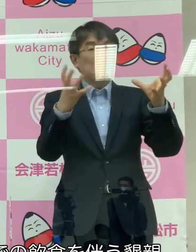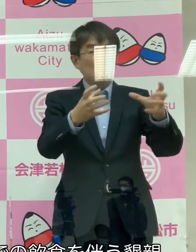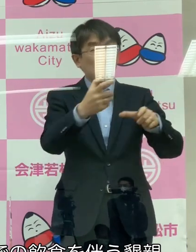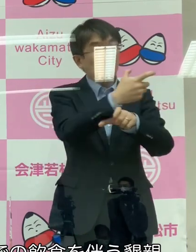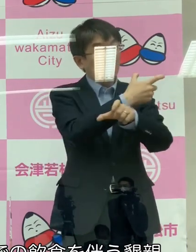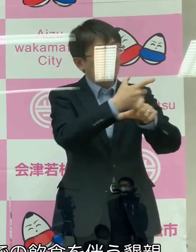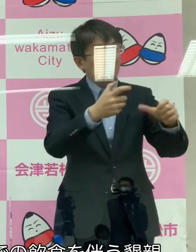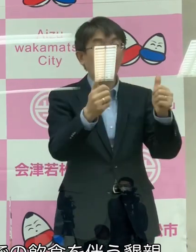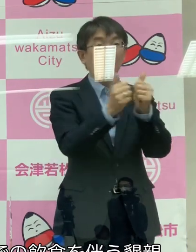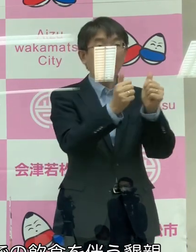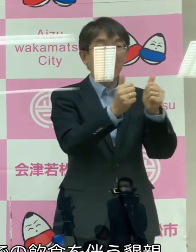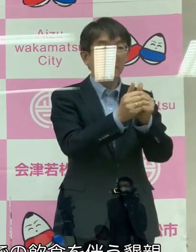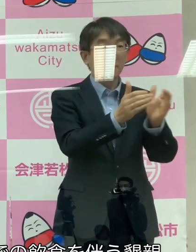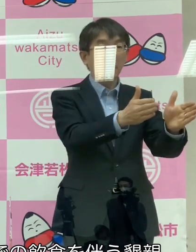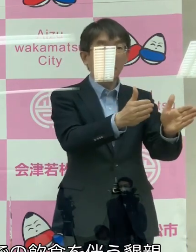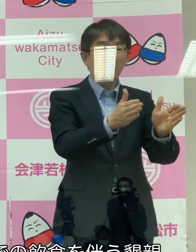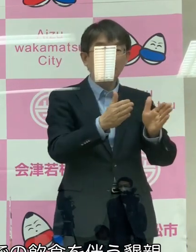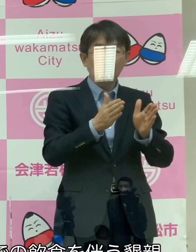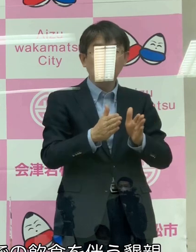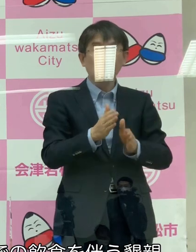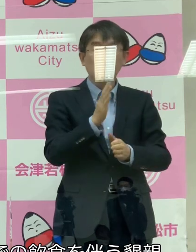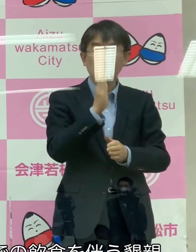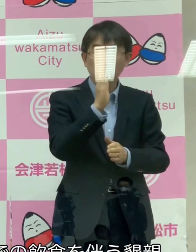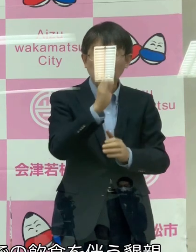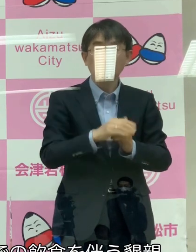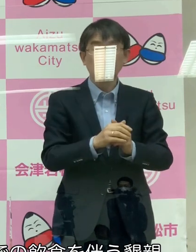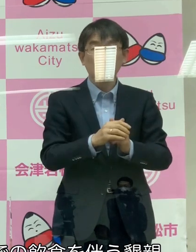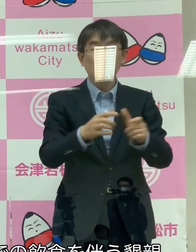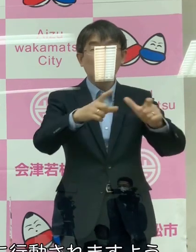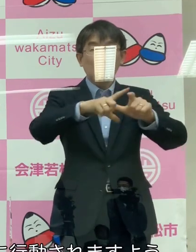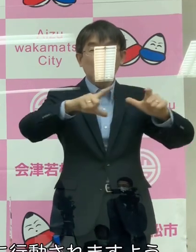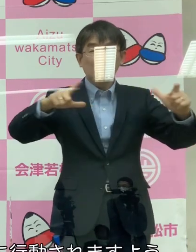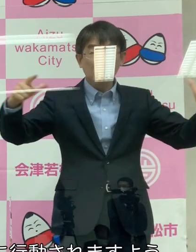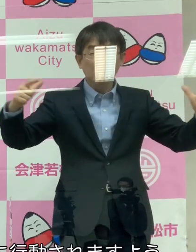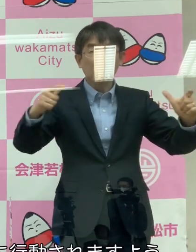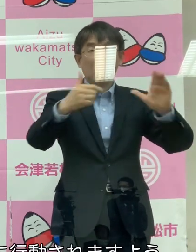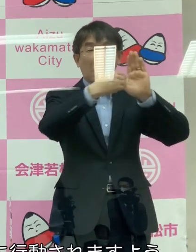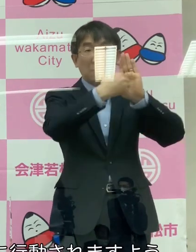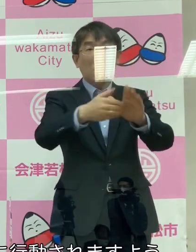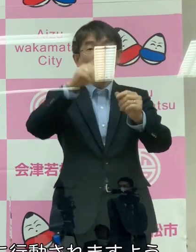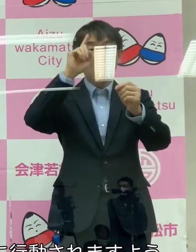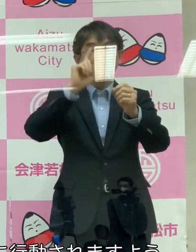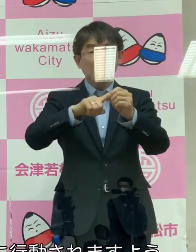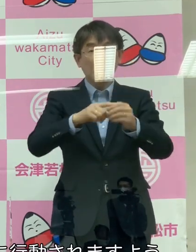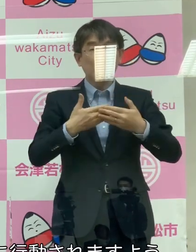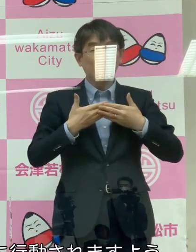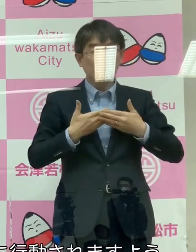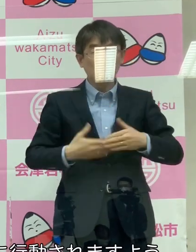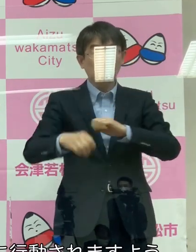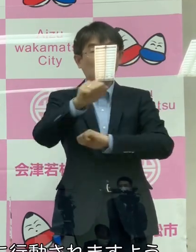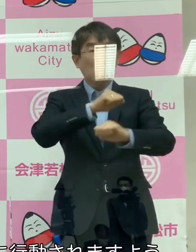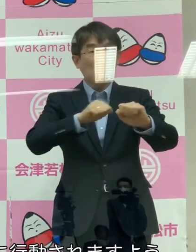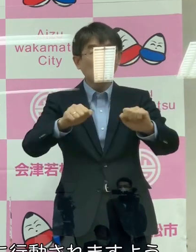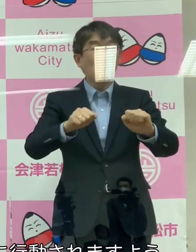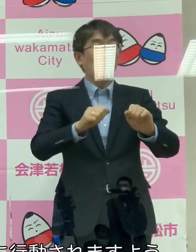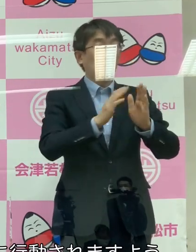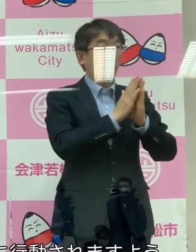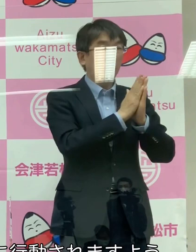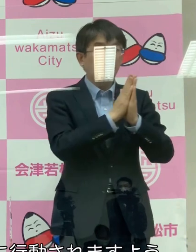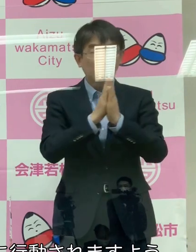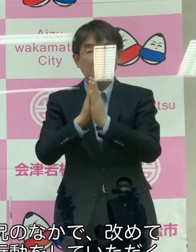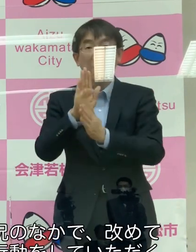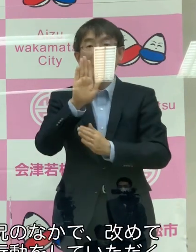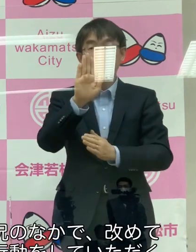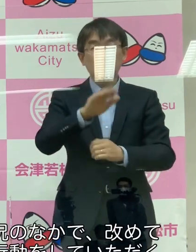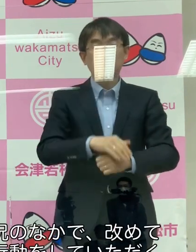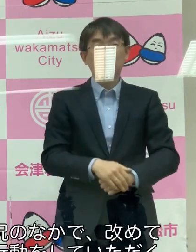会合は控えていただくことなど、感染拡大防止のために慎重に行動されますようどうぞよろしくお願いいた